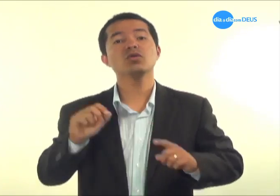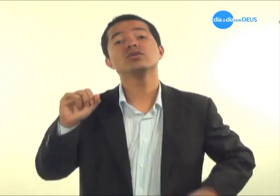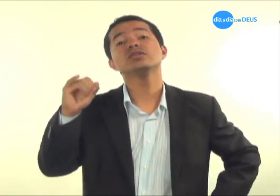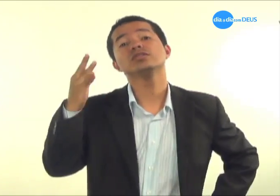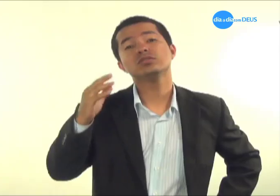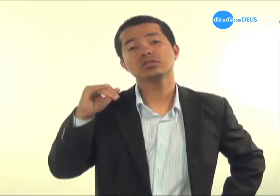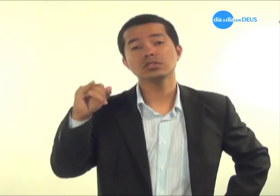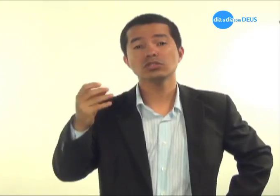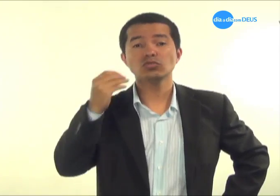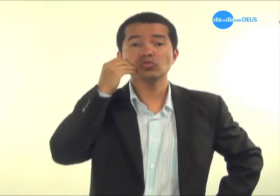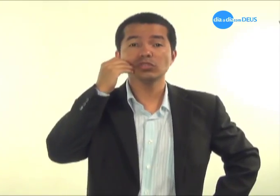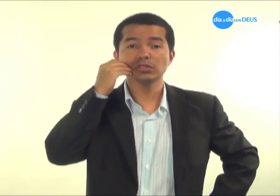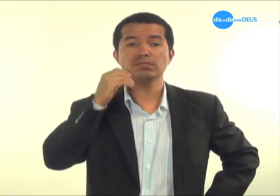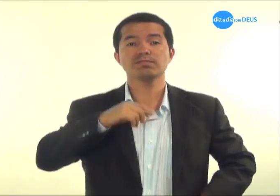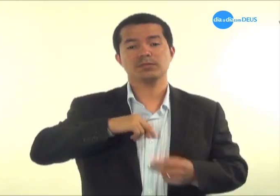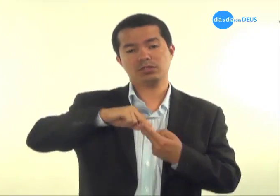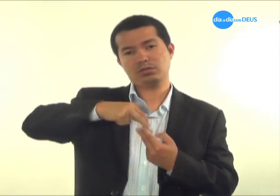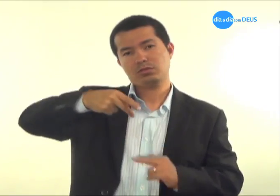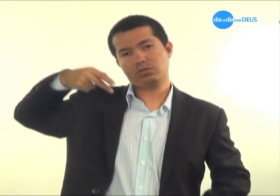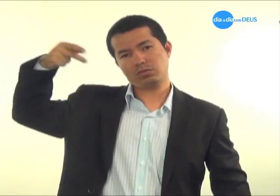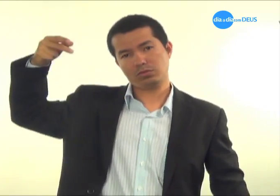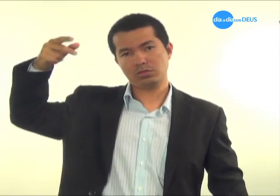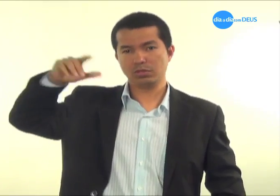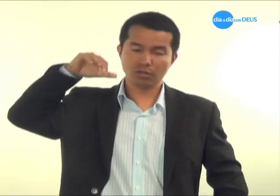o que ele faz? Ele se mata.